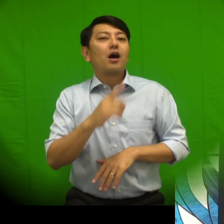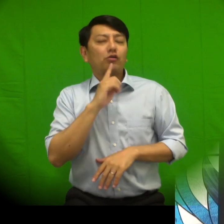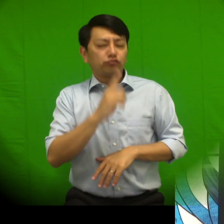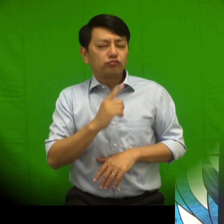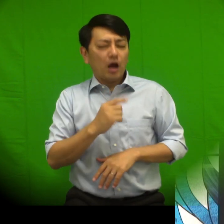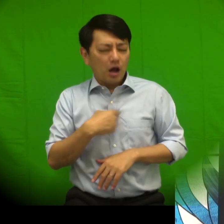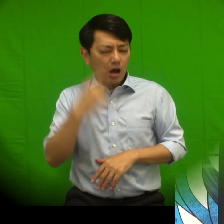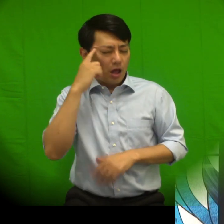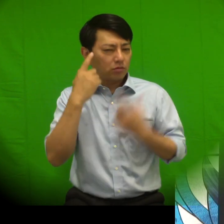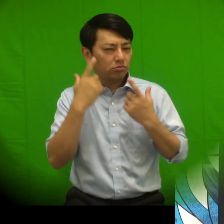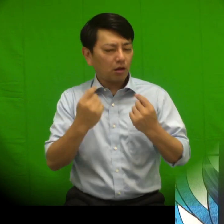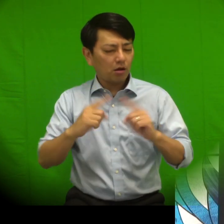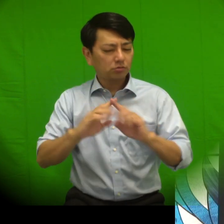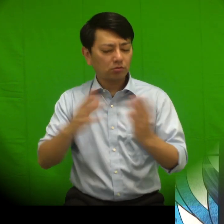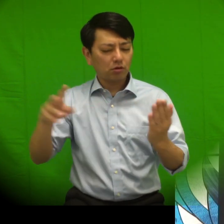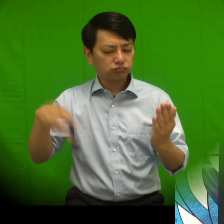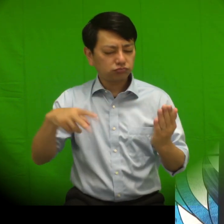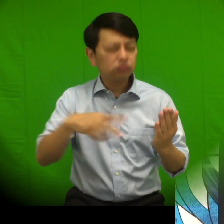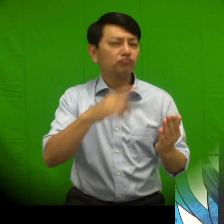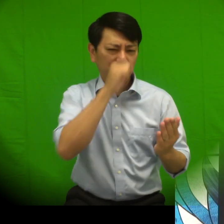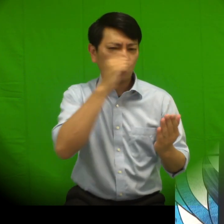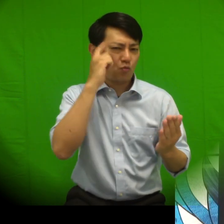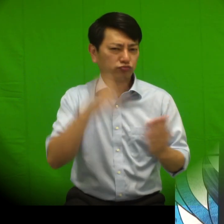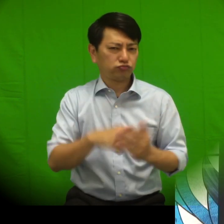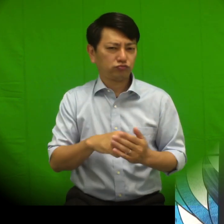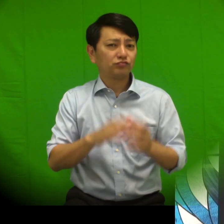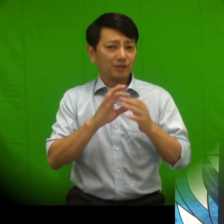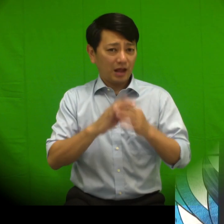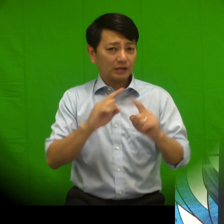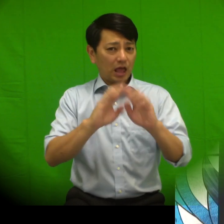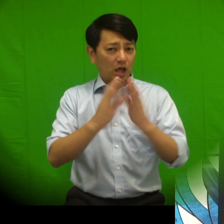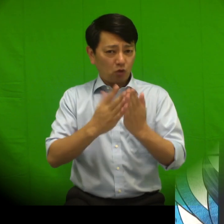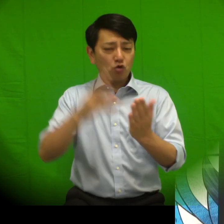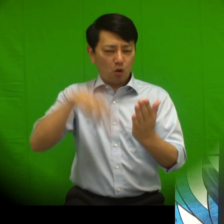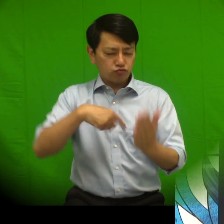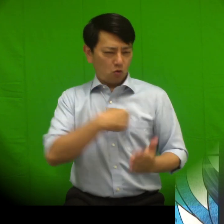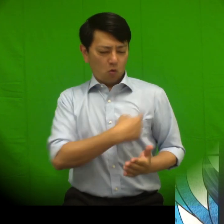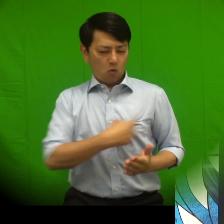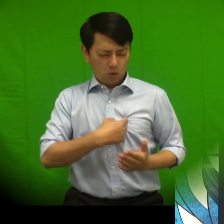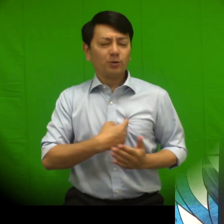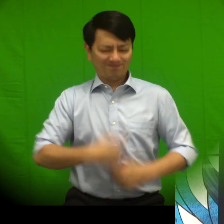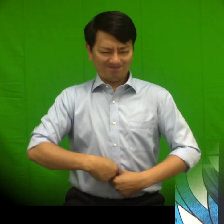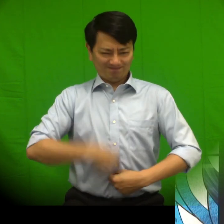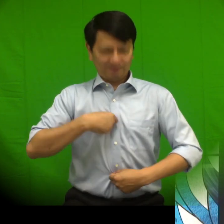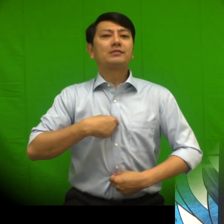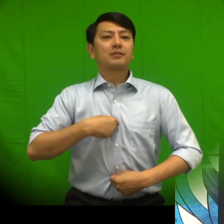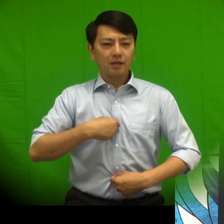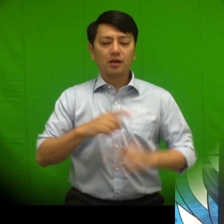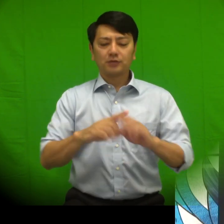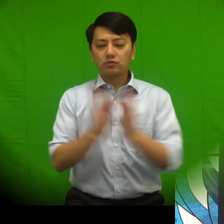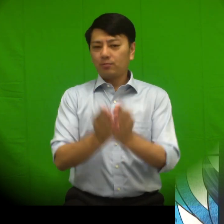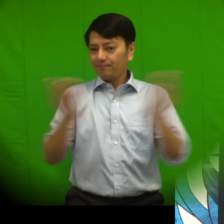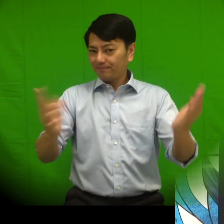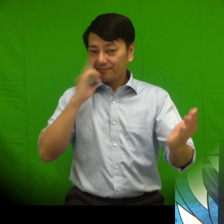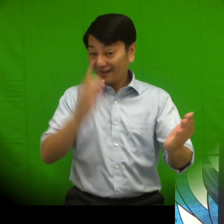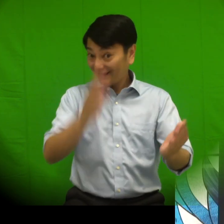斉唱が伝えているメッセージですねぜひ斉唱に向かう姿勢を正して聖書を開いてみてくださいではまた